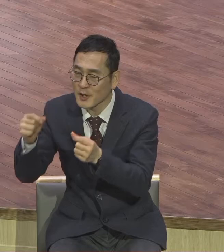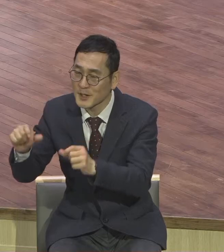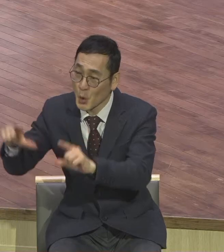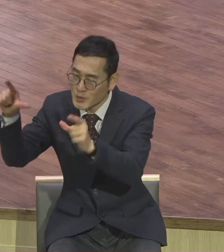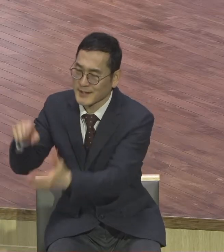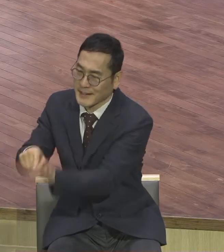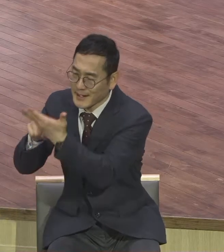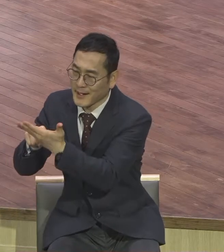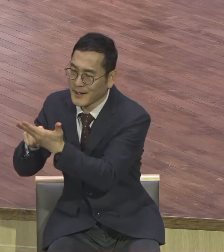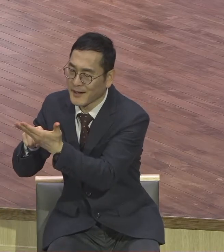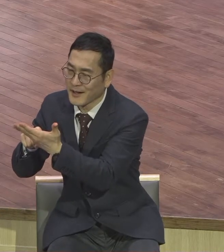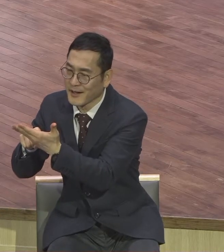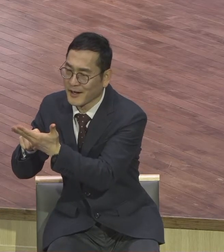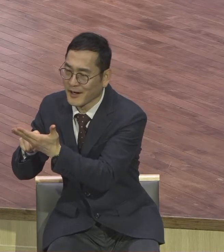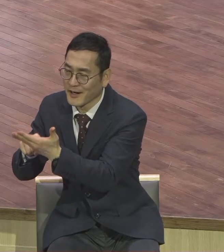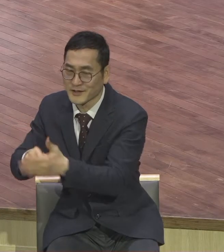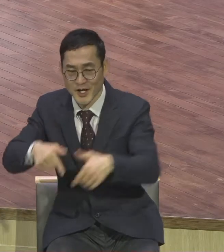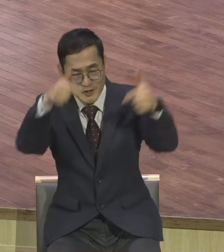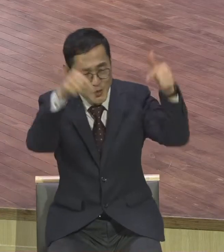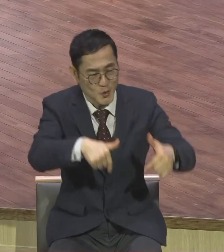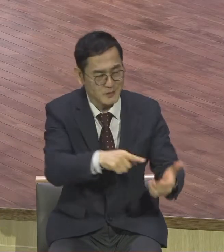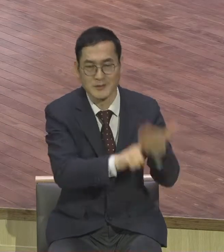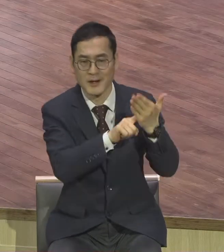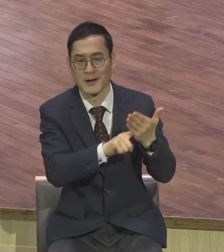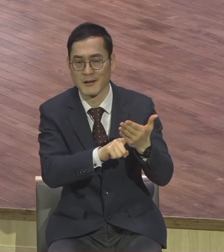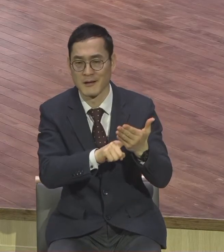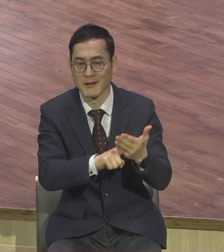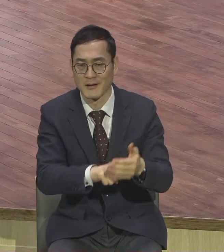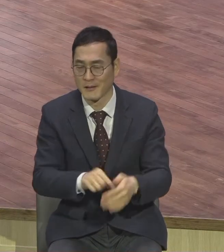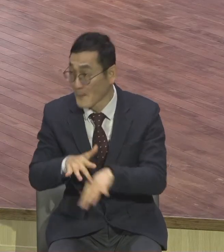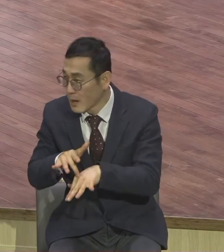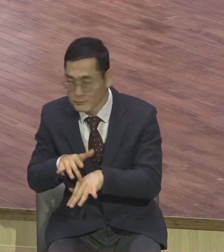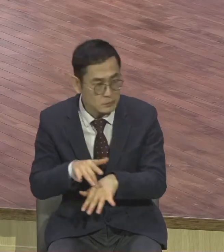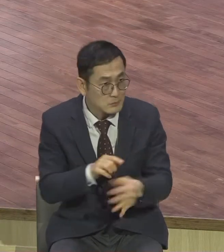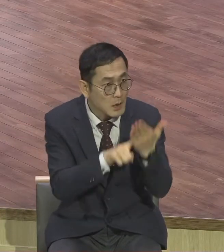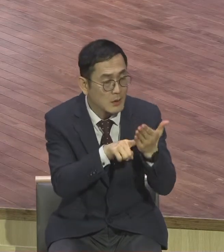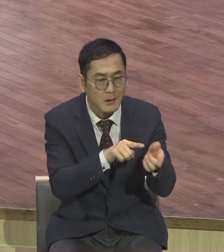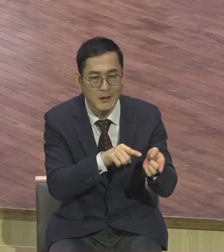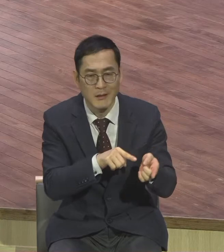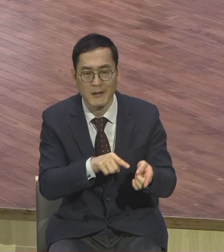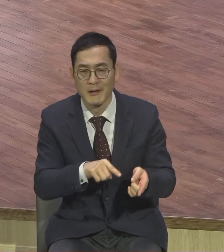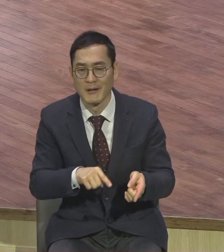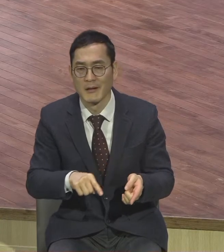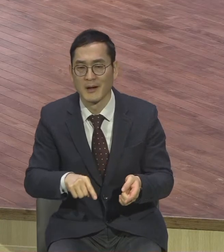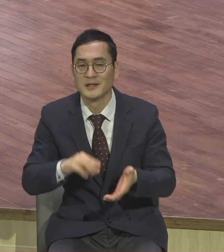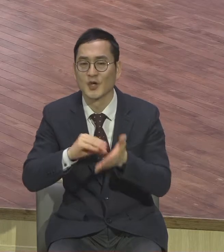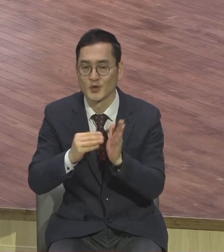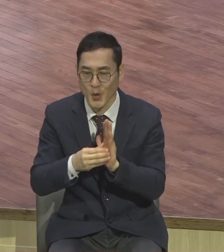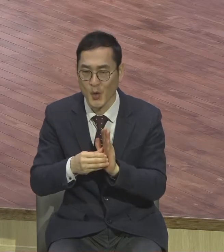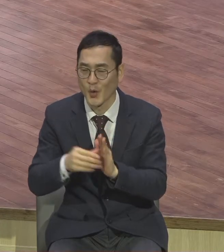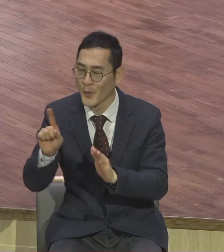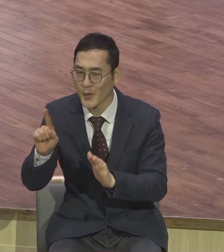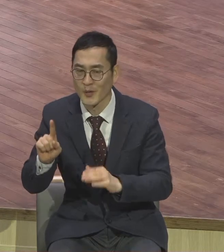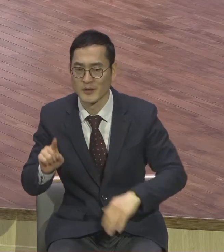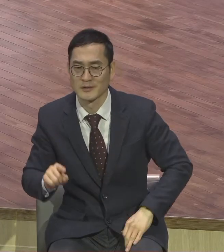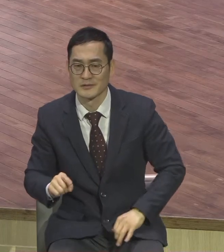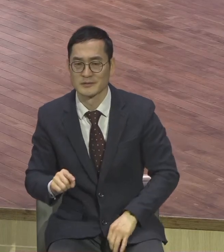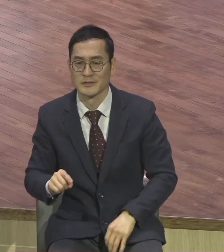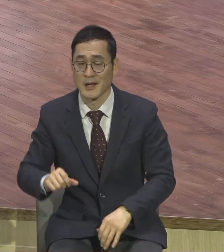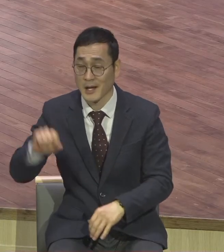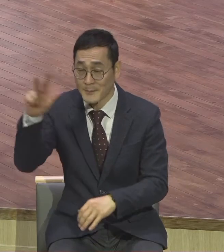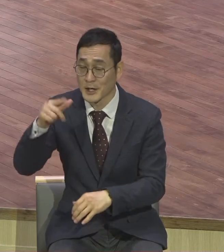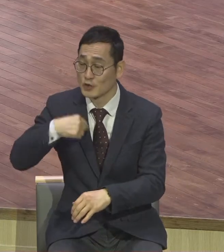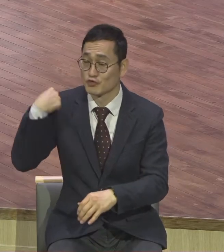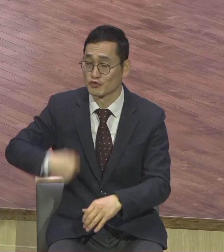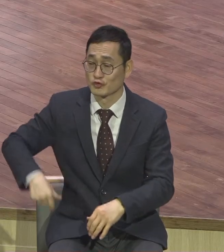인용해가지고 이거 잘못 임의로 해석해가지고 중국 여성의 몸으로 재림주가 동쪽인